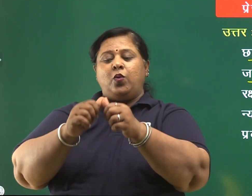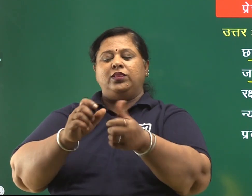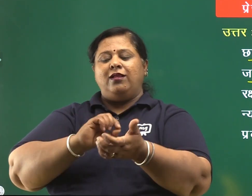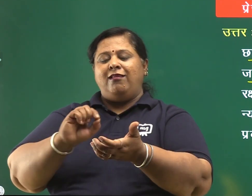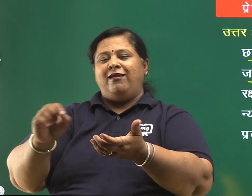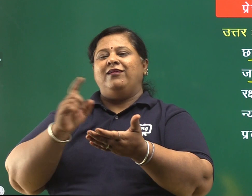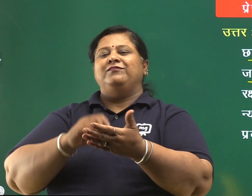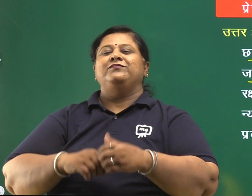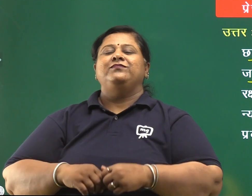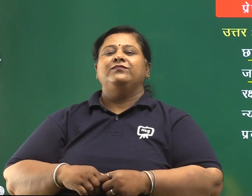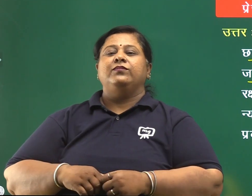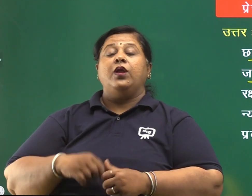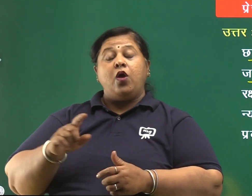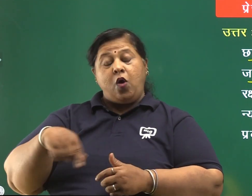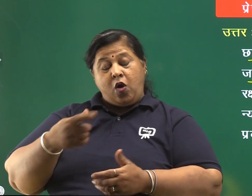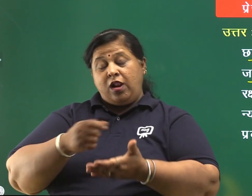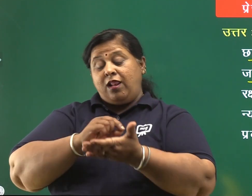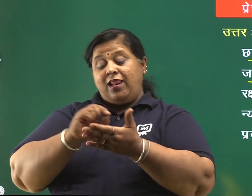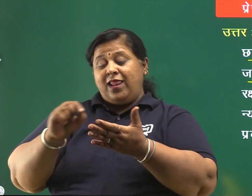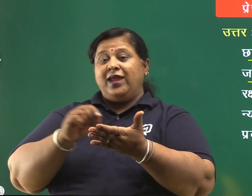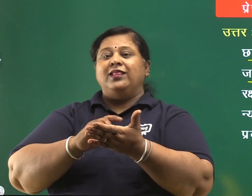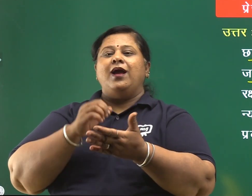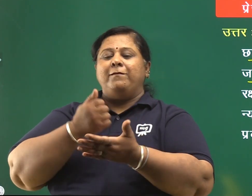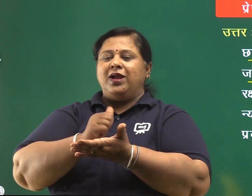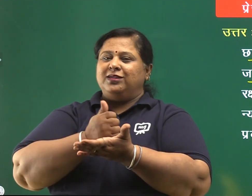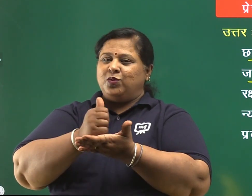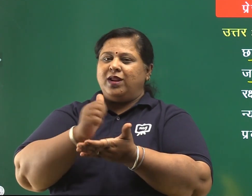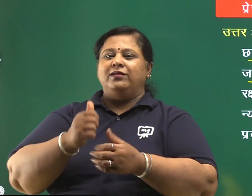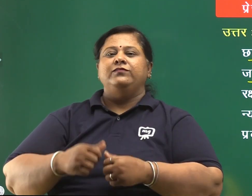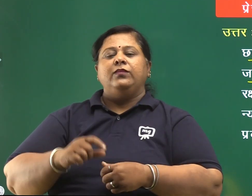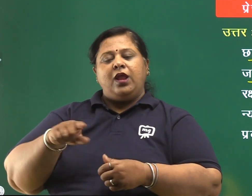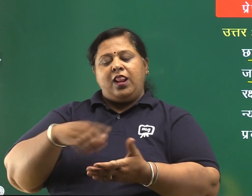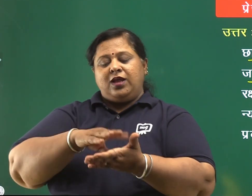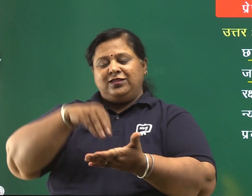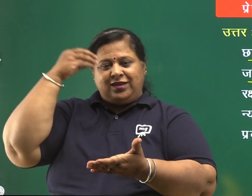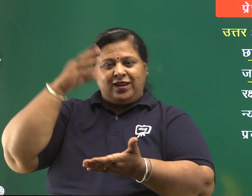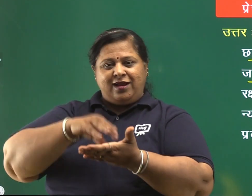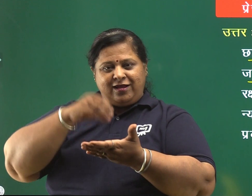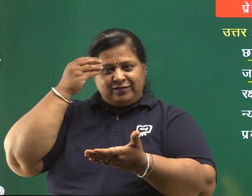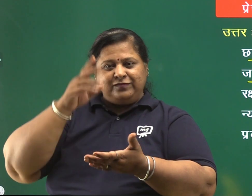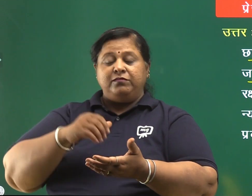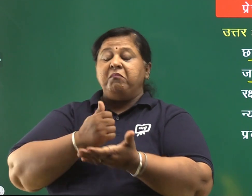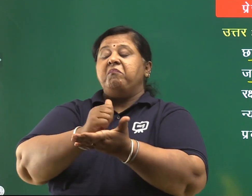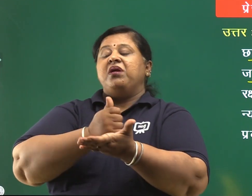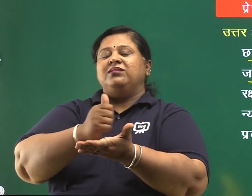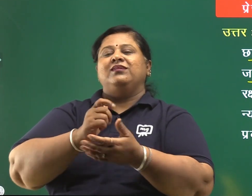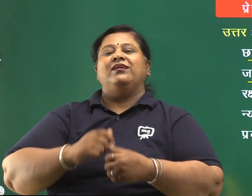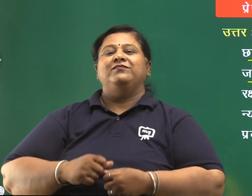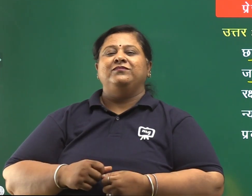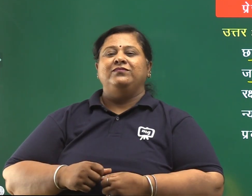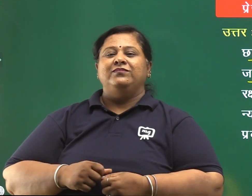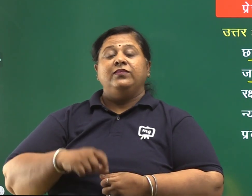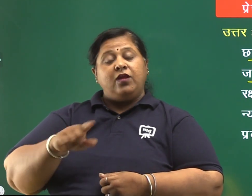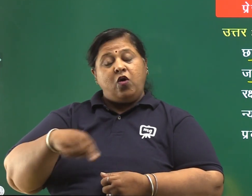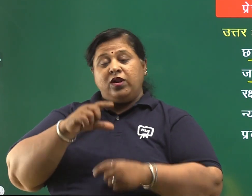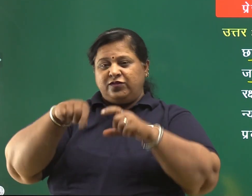उत्तर लिखें और लिखित अभ्यास द्वारा इन्हें सीखने का प्रयास करें